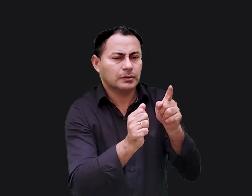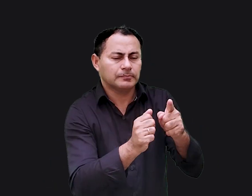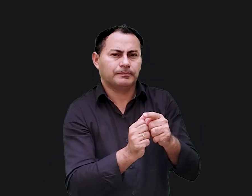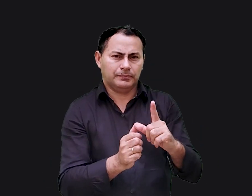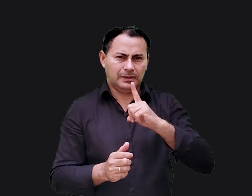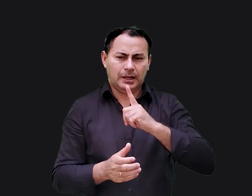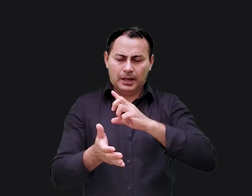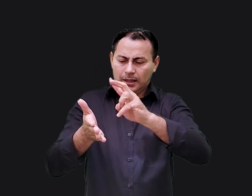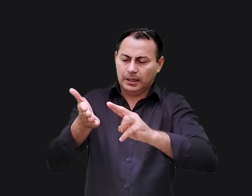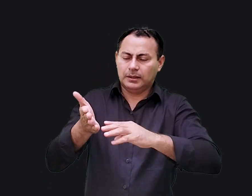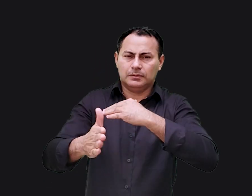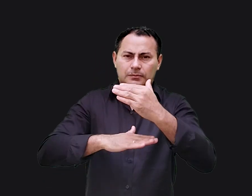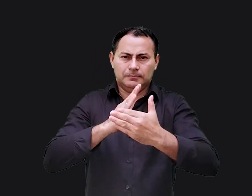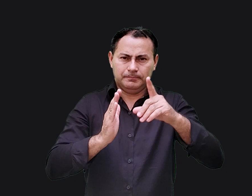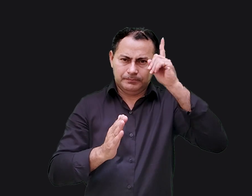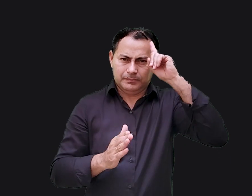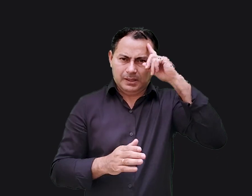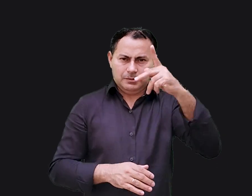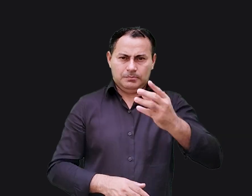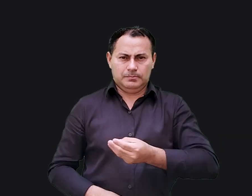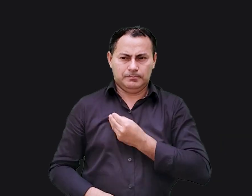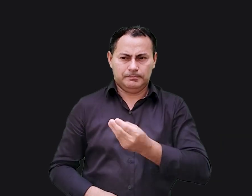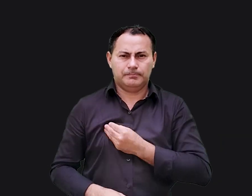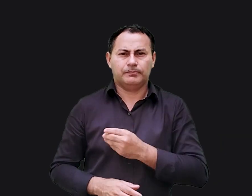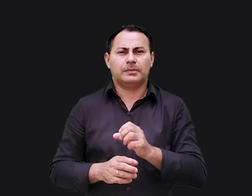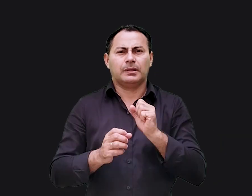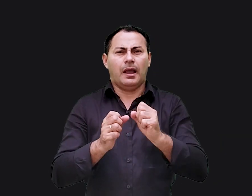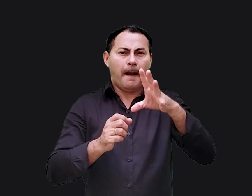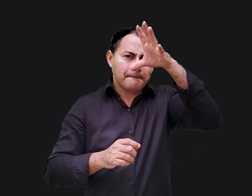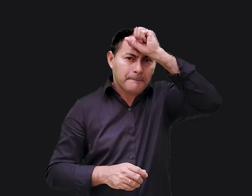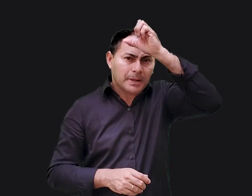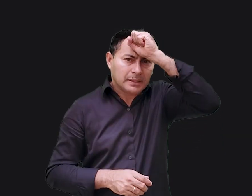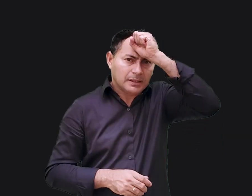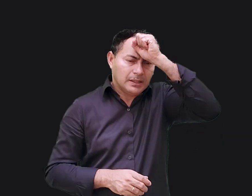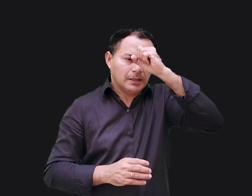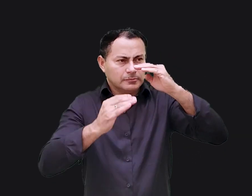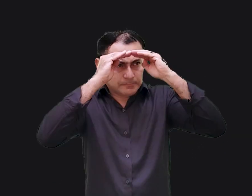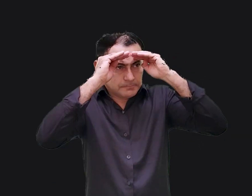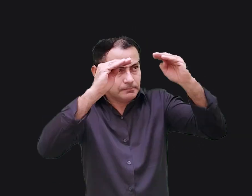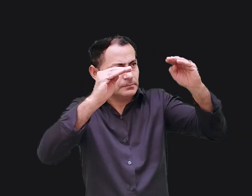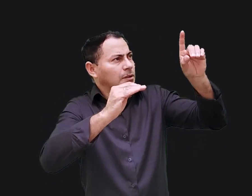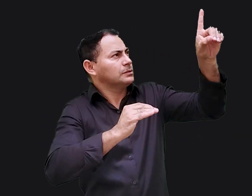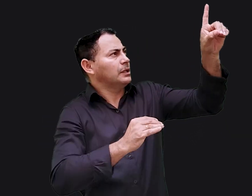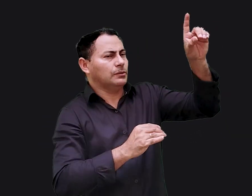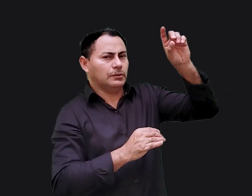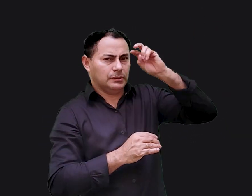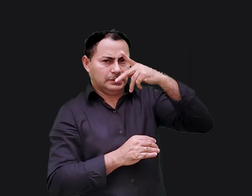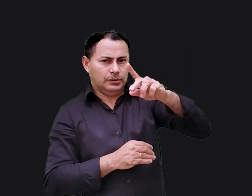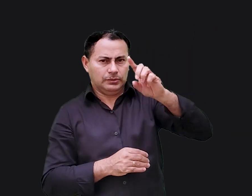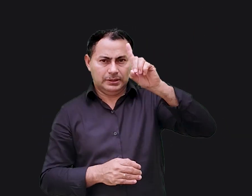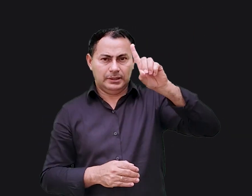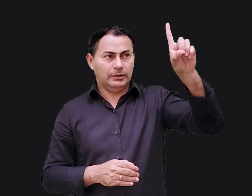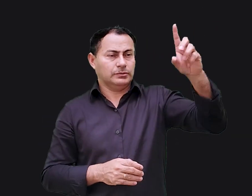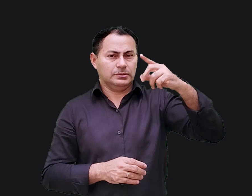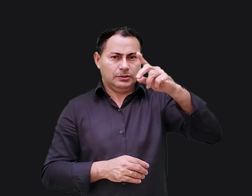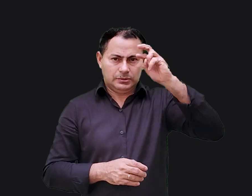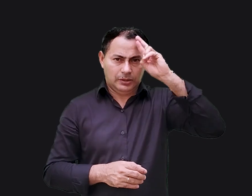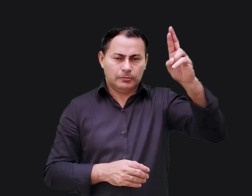consigo e terá que lê-la todos os dias da sua vida, para que aprenda a temer ao Senhor, o seu Deus, e a